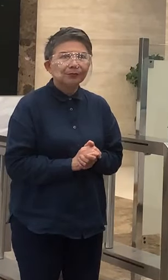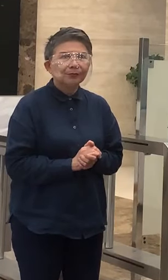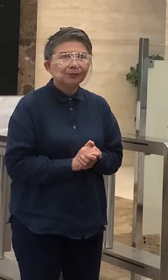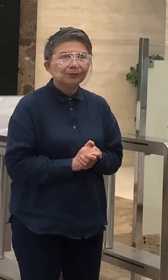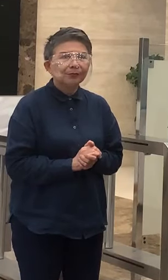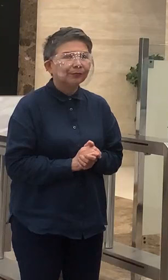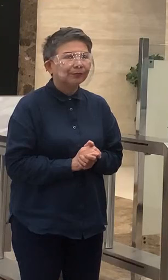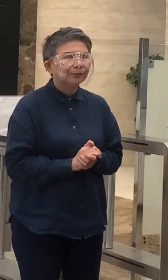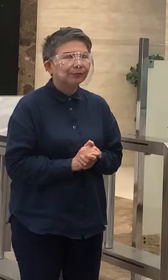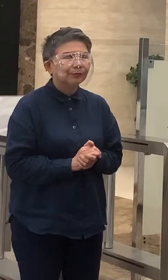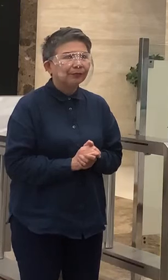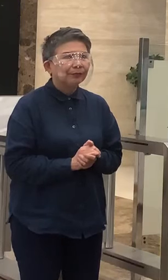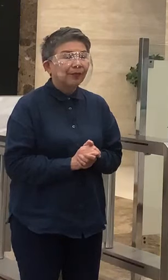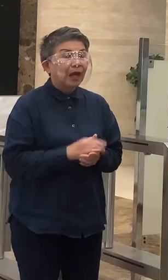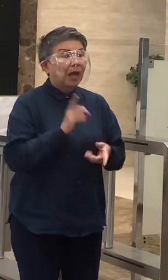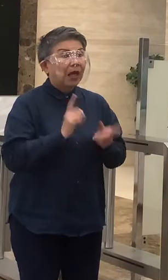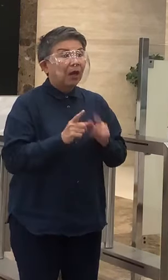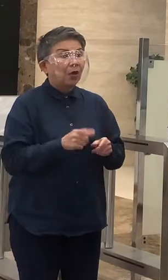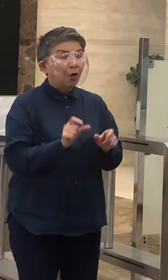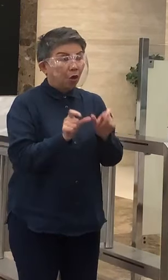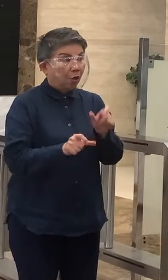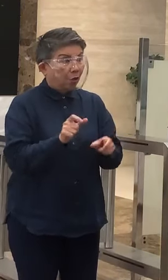untuk hasil